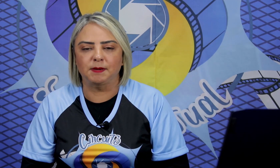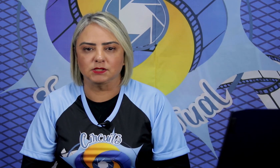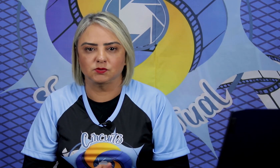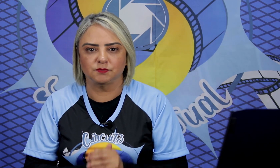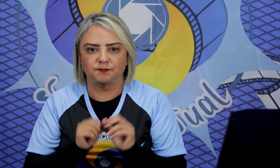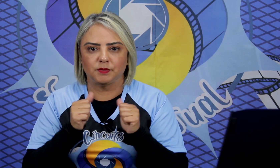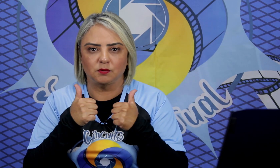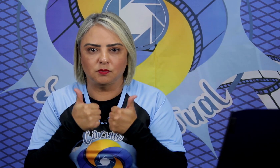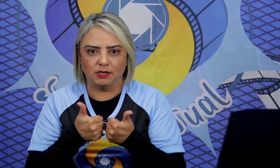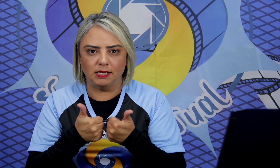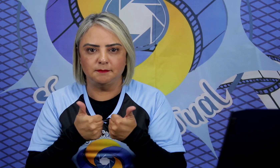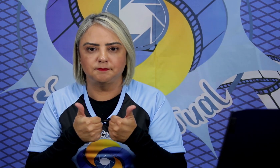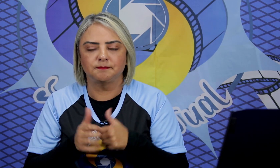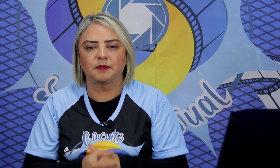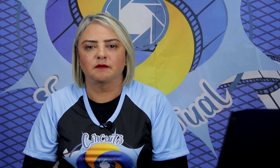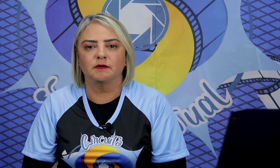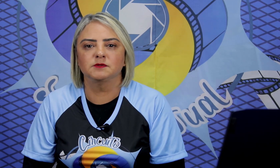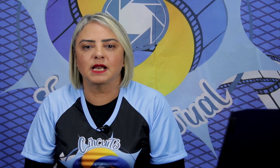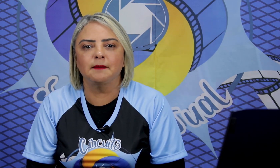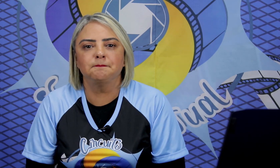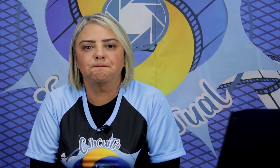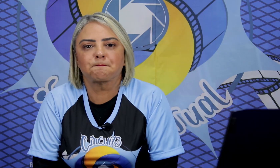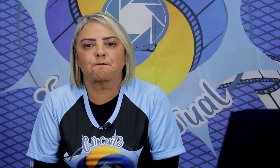passo, ok? Vamos lá?